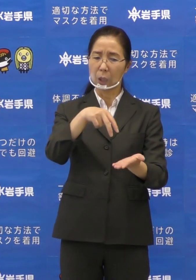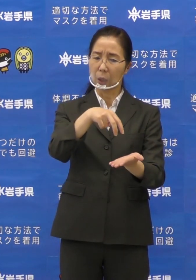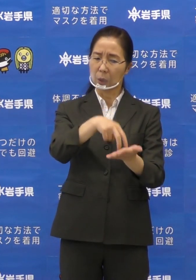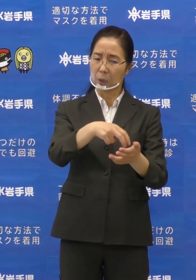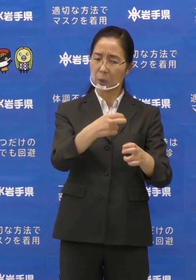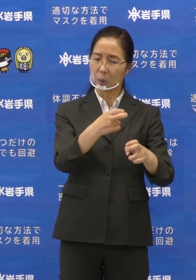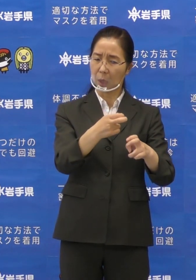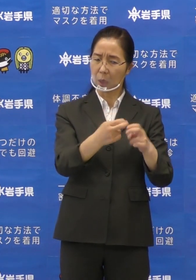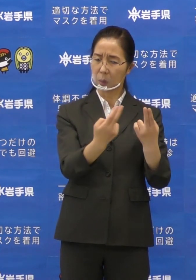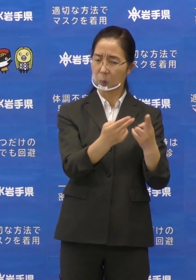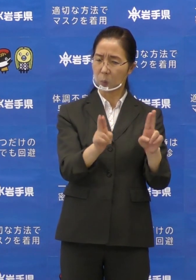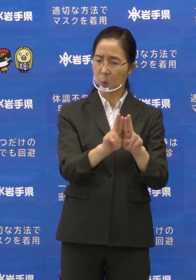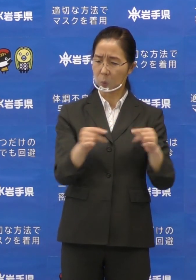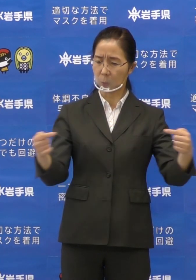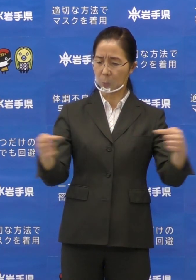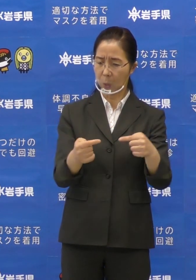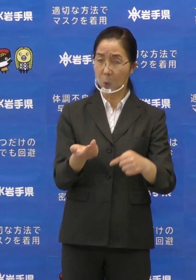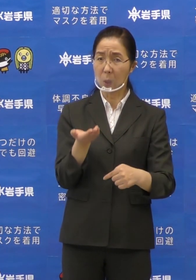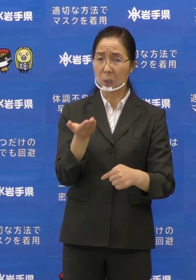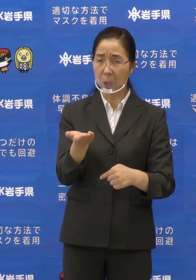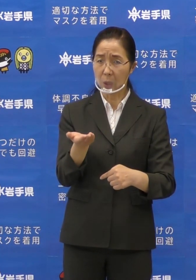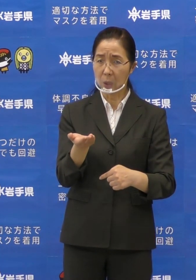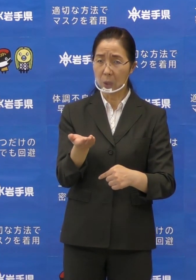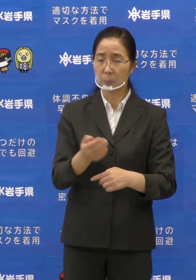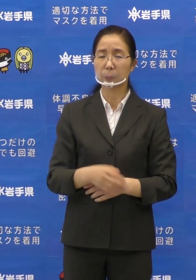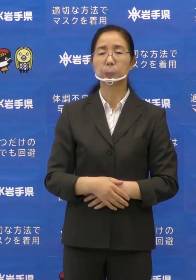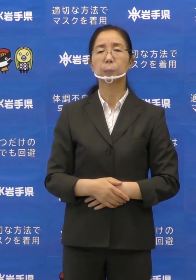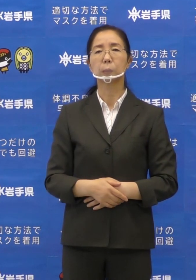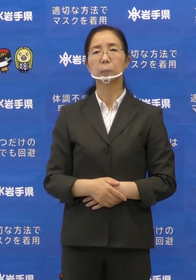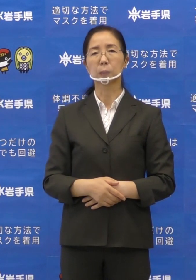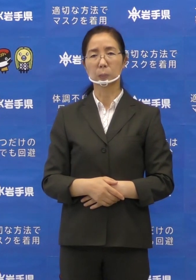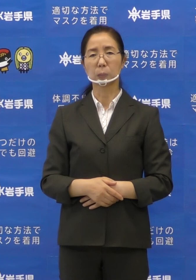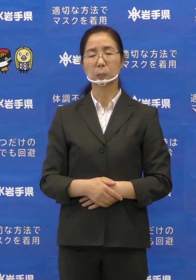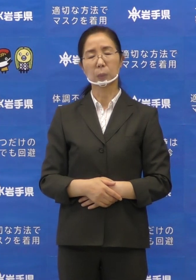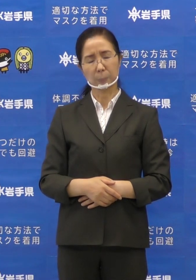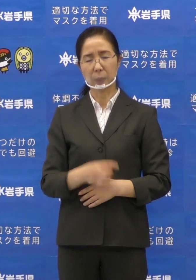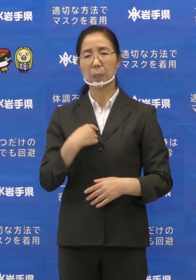スはもうまたスターウォーズを例えると